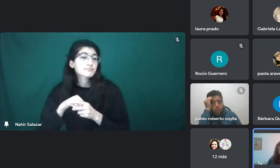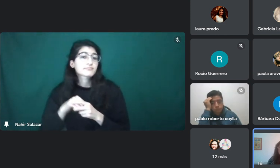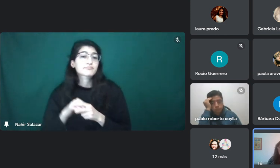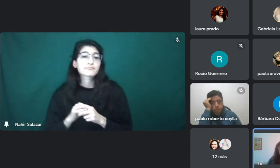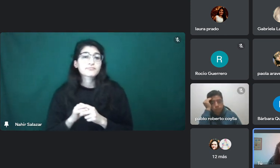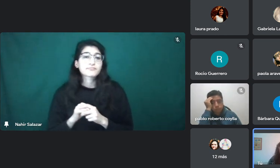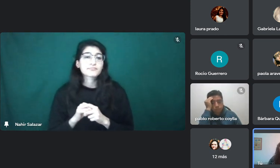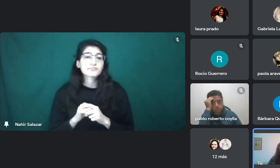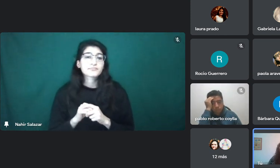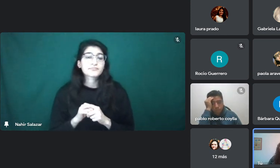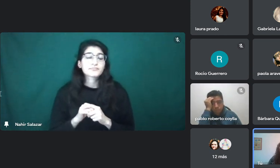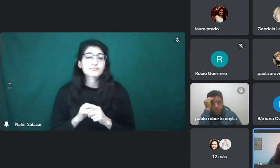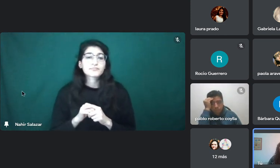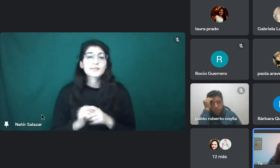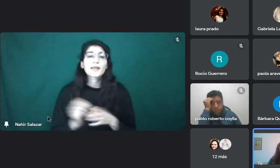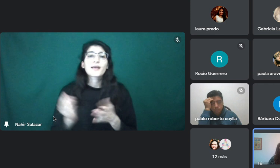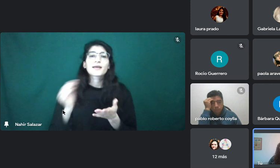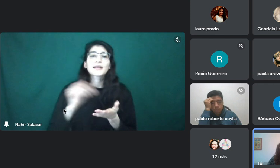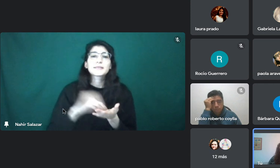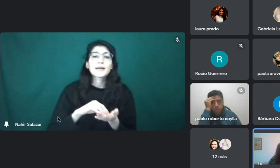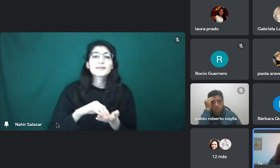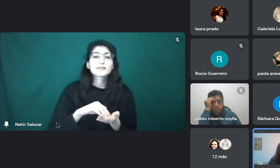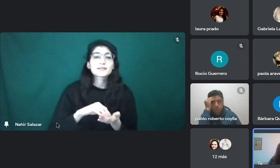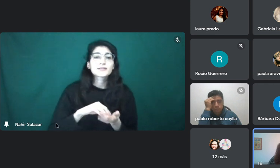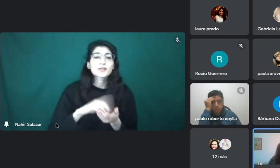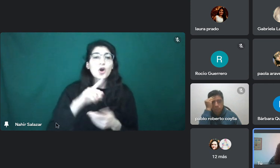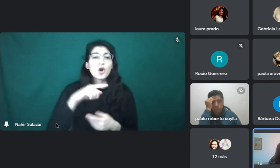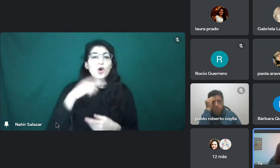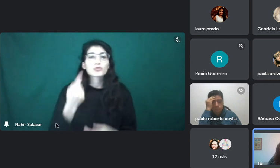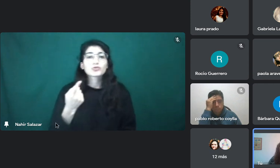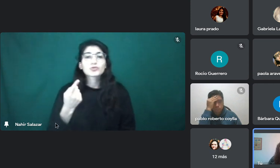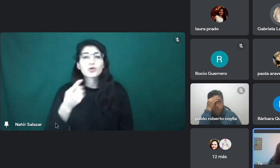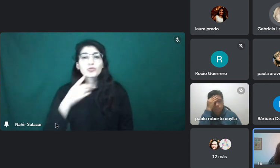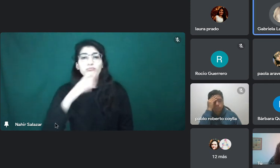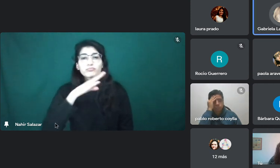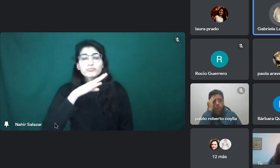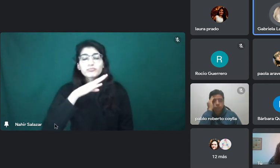más? ¿Qué otro sufijo?